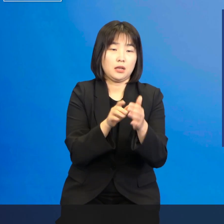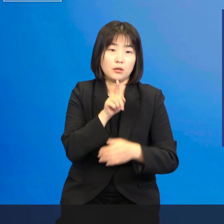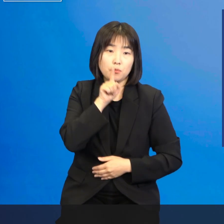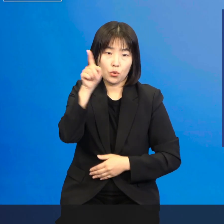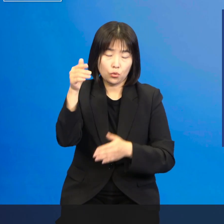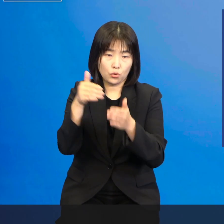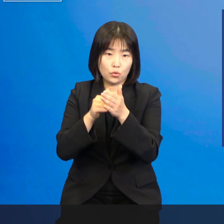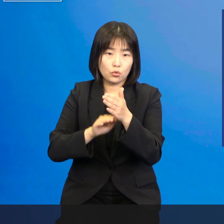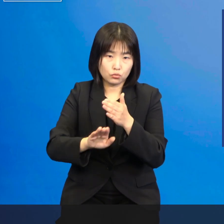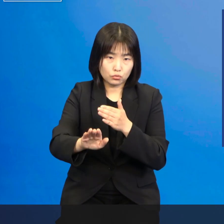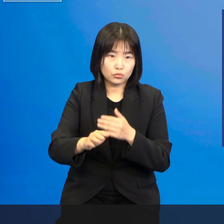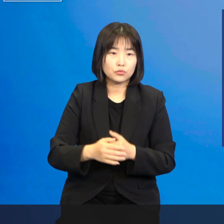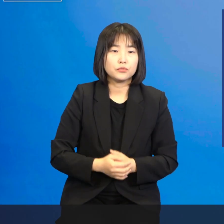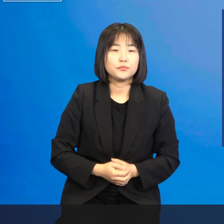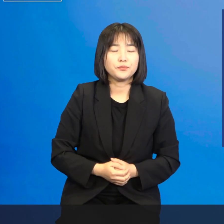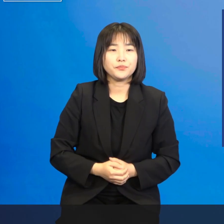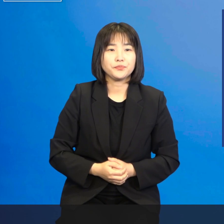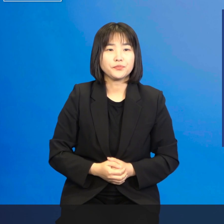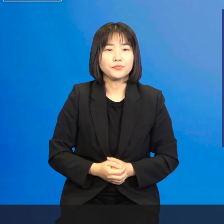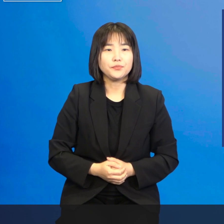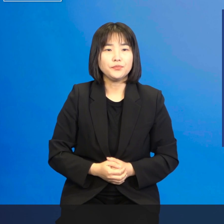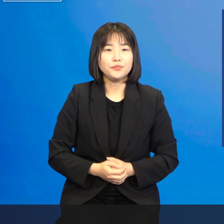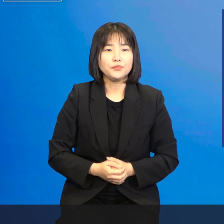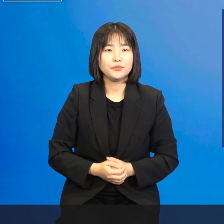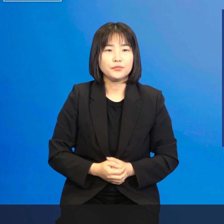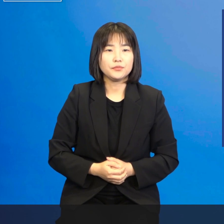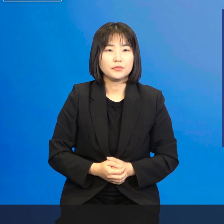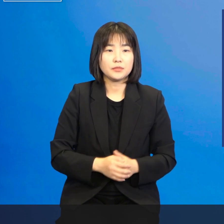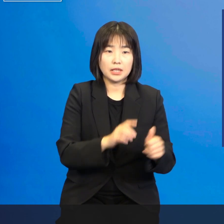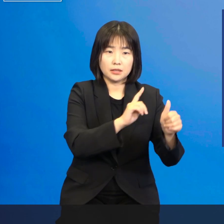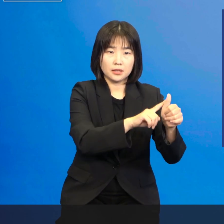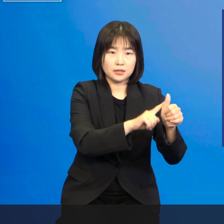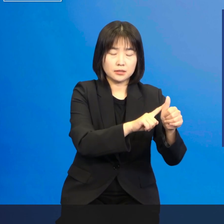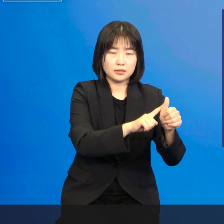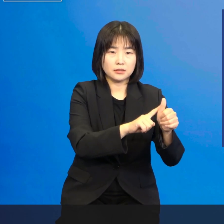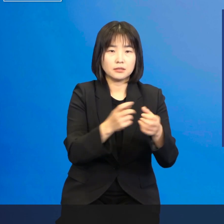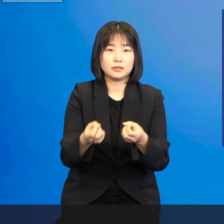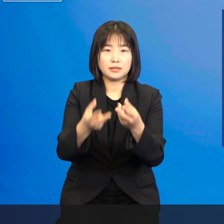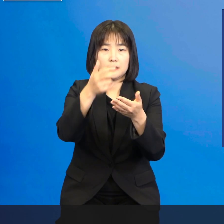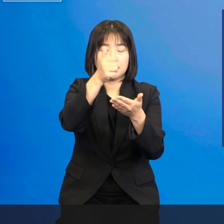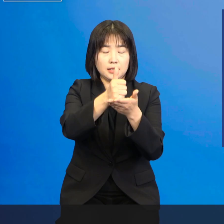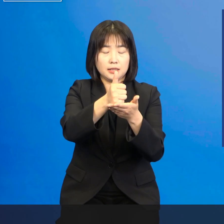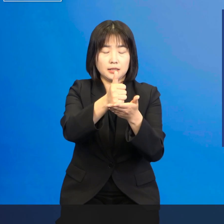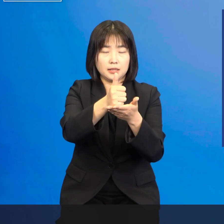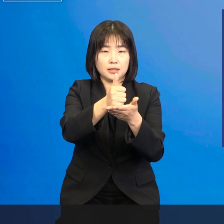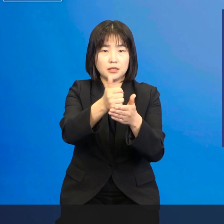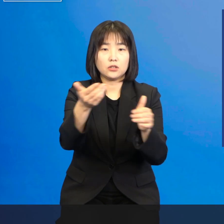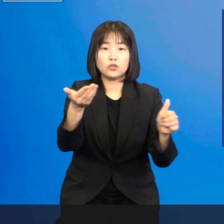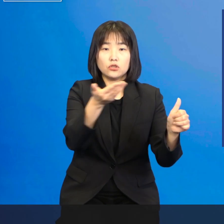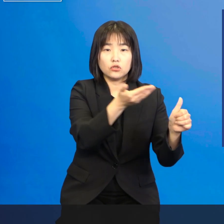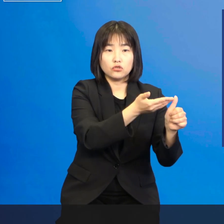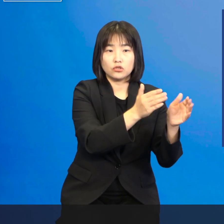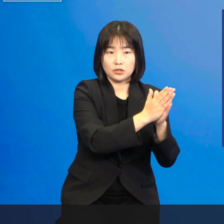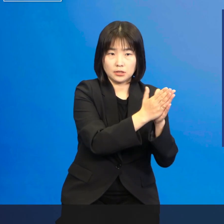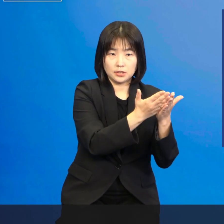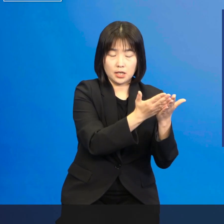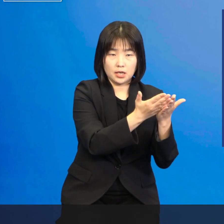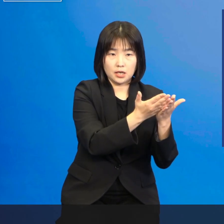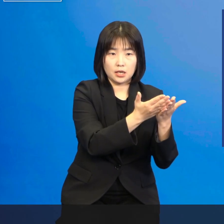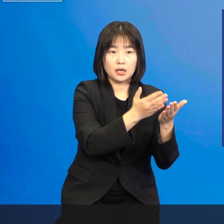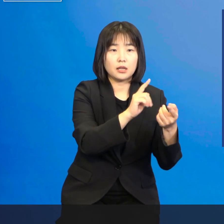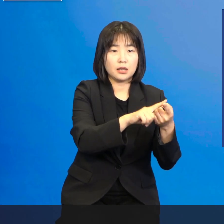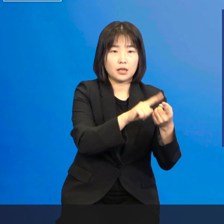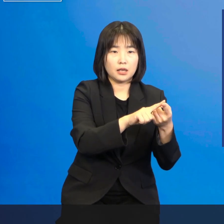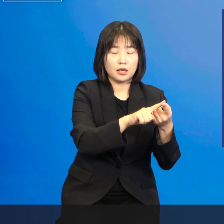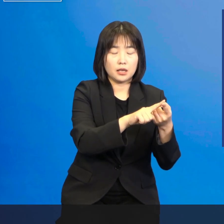사람들에게 맡겼습니다. 이렇게 보고하고 나서 사반 서기관은 hil기야 제사장이 자기에게 책 한